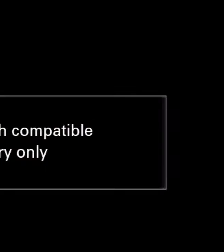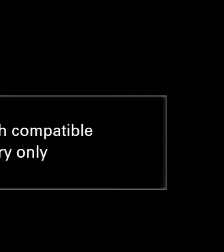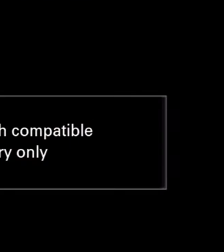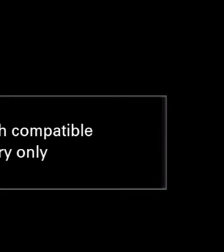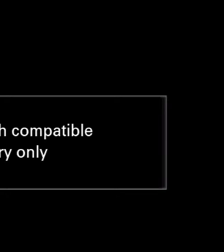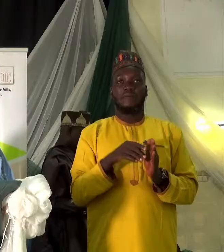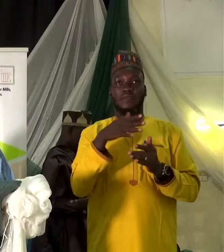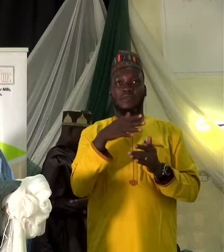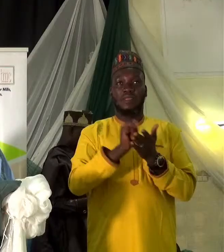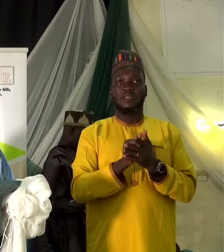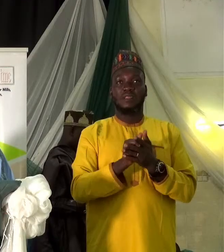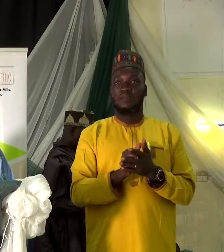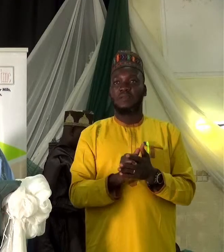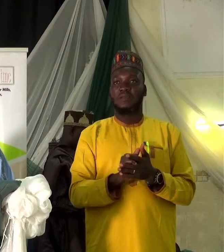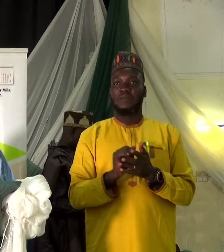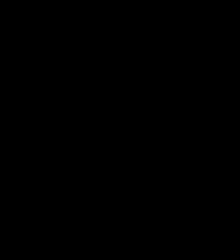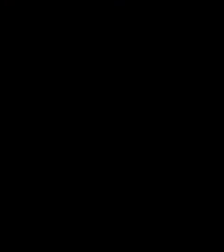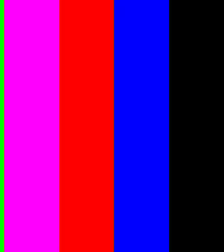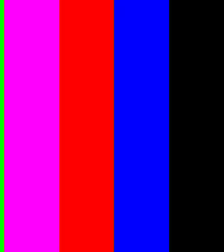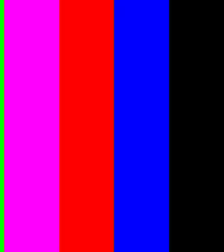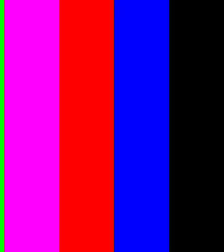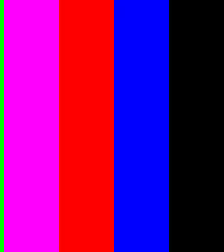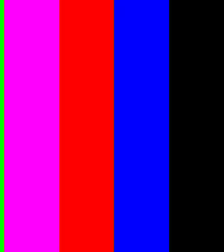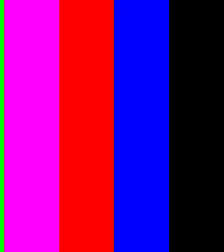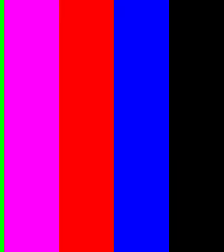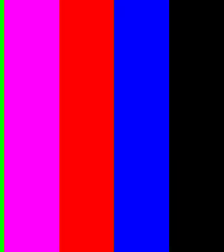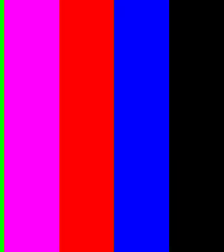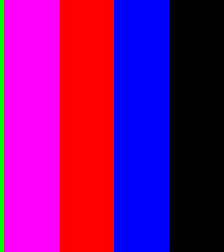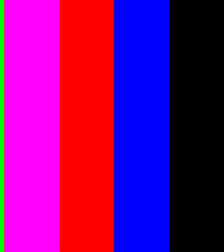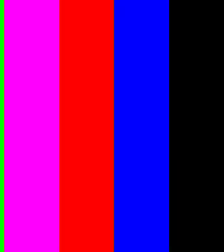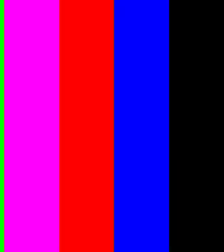لا اله الا الله